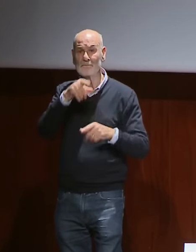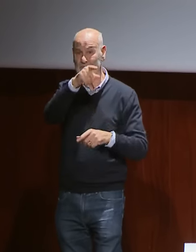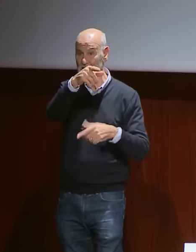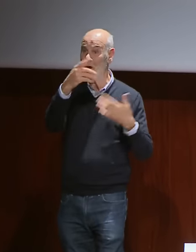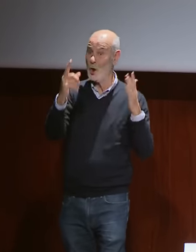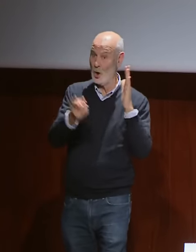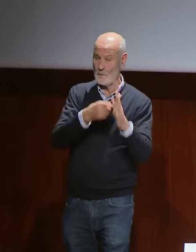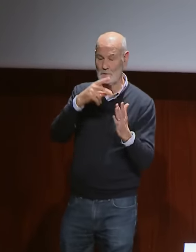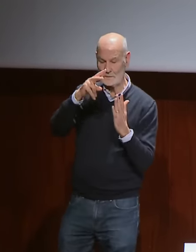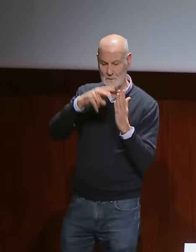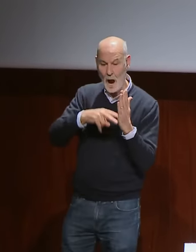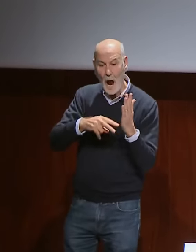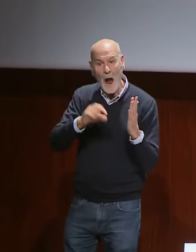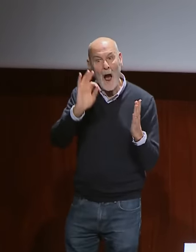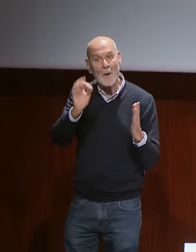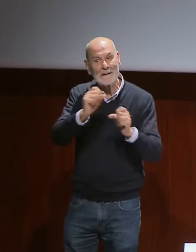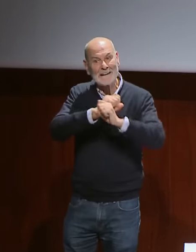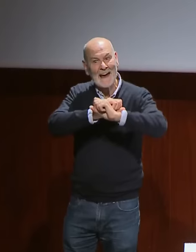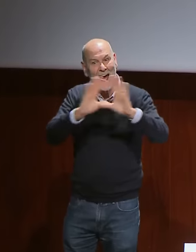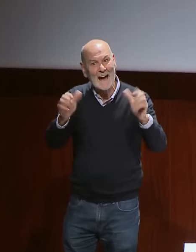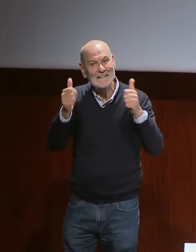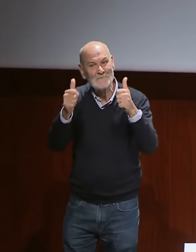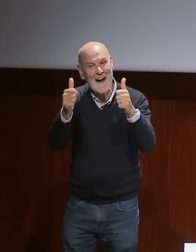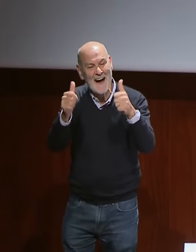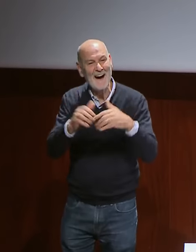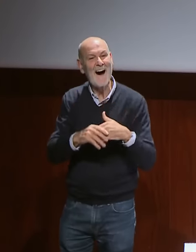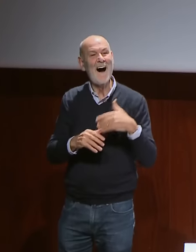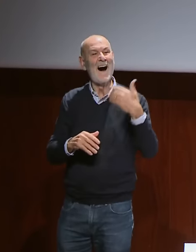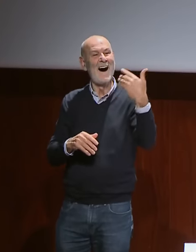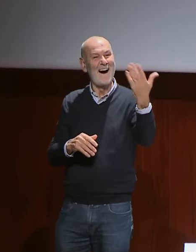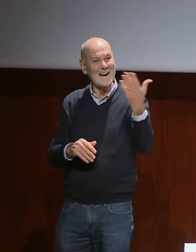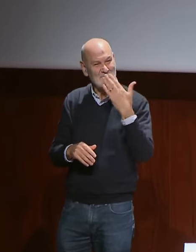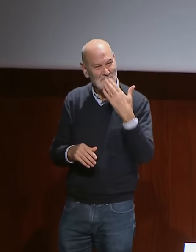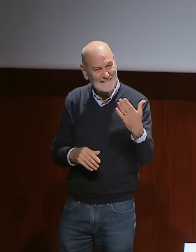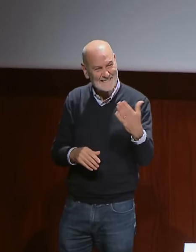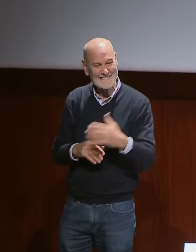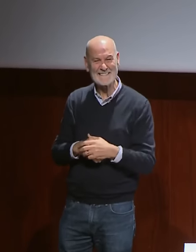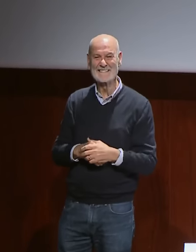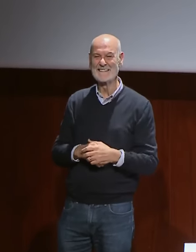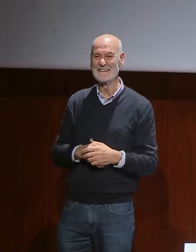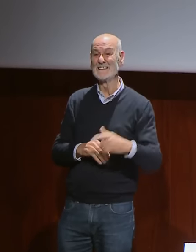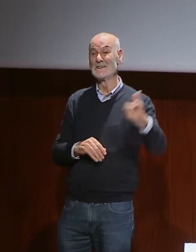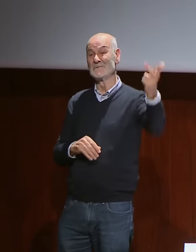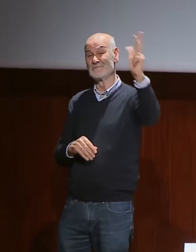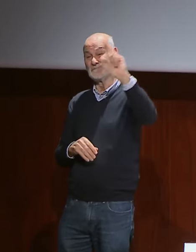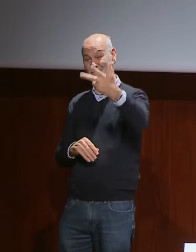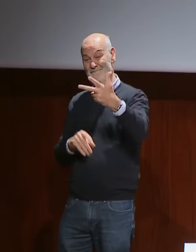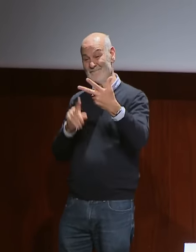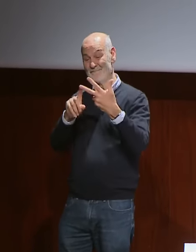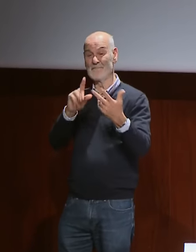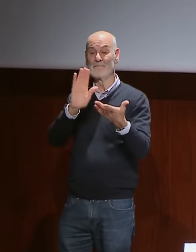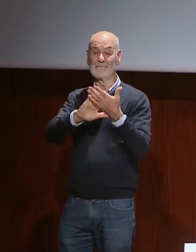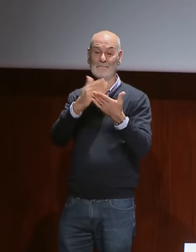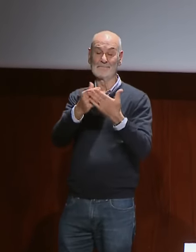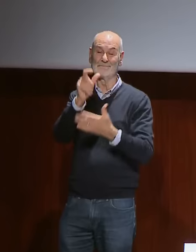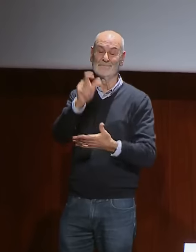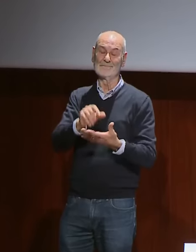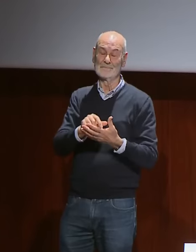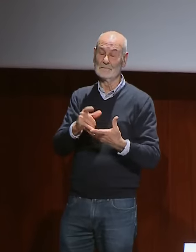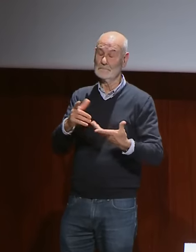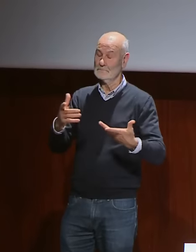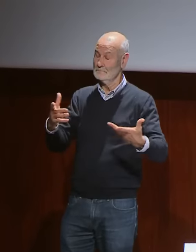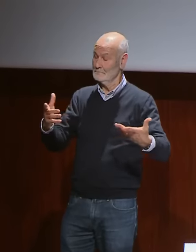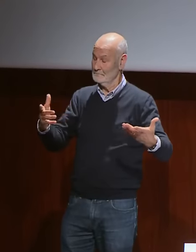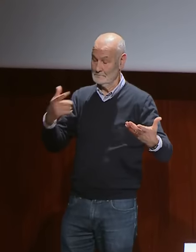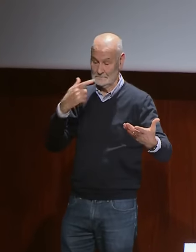pu reprendre aussi un certain nombre d'aspects dans le livre. Et au deuxième retour, elle m'a dit, ah ben voilà, là c'est très clair, donc c'était très bien. La troisième